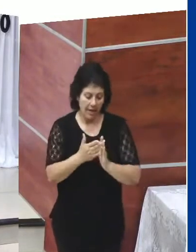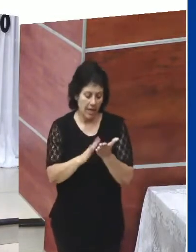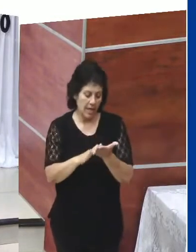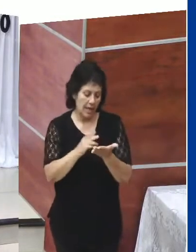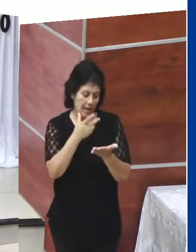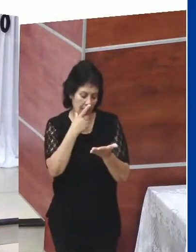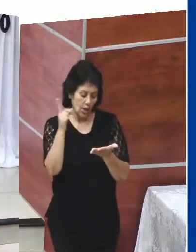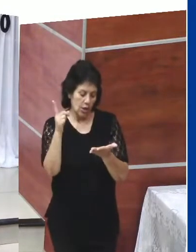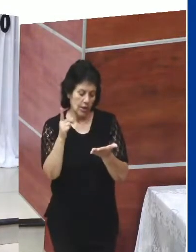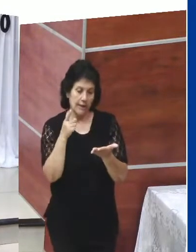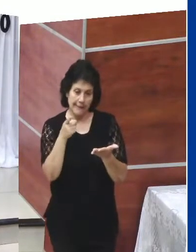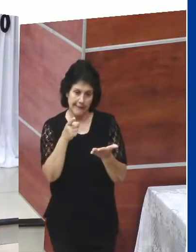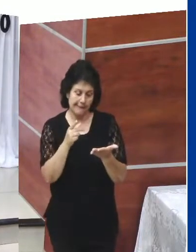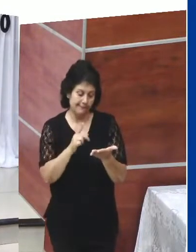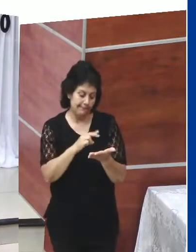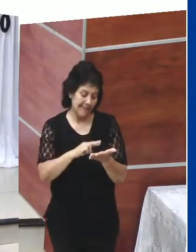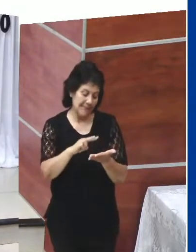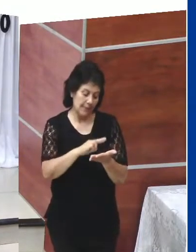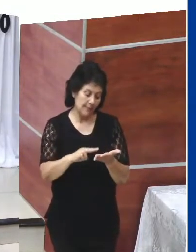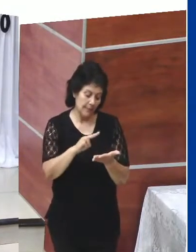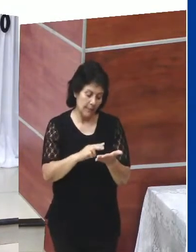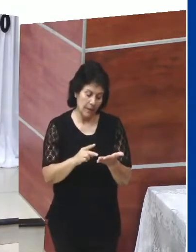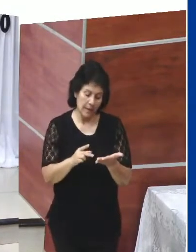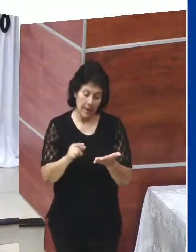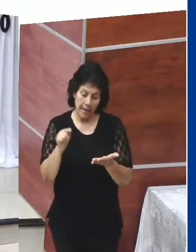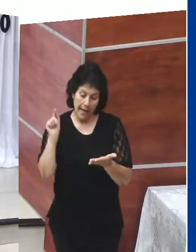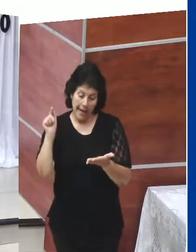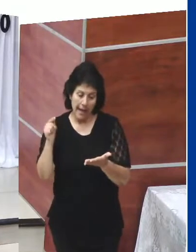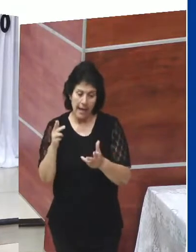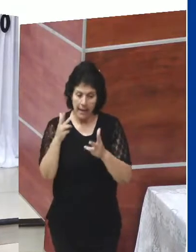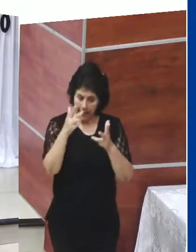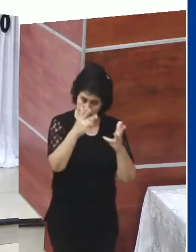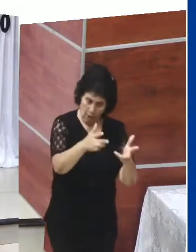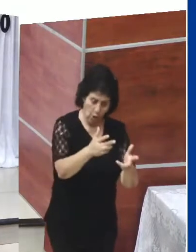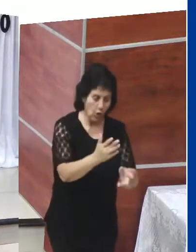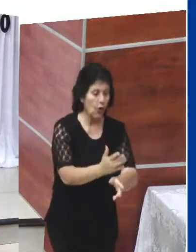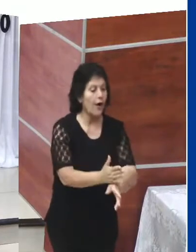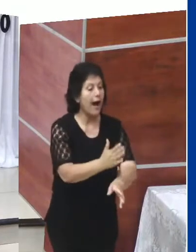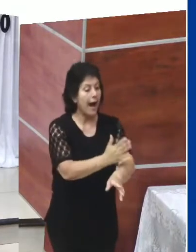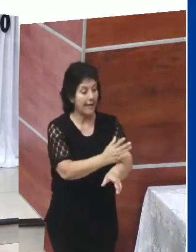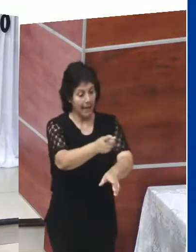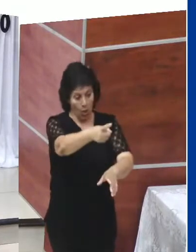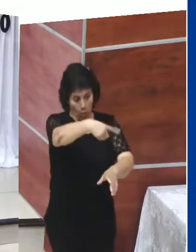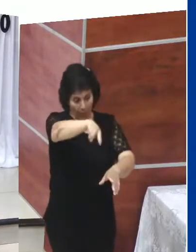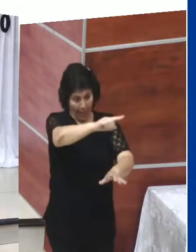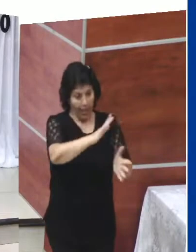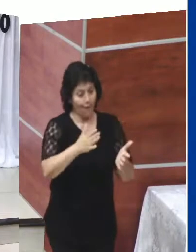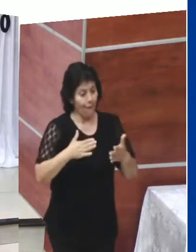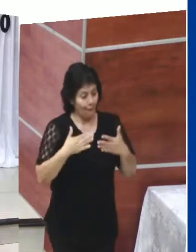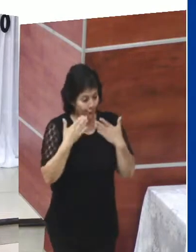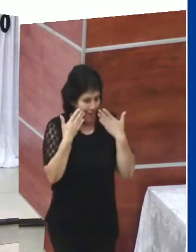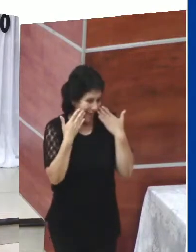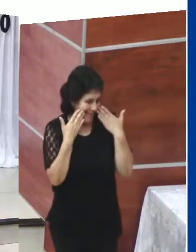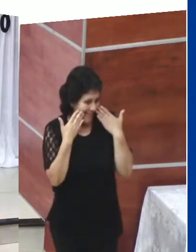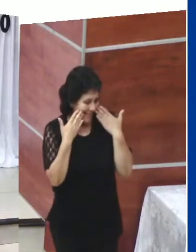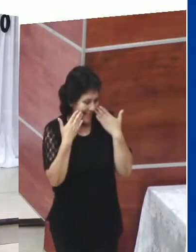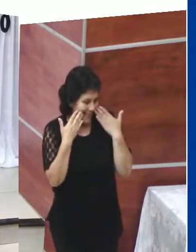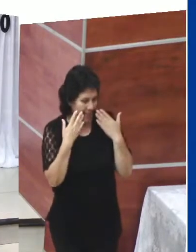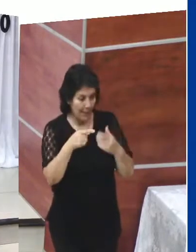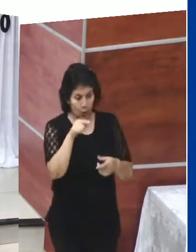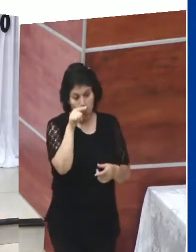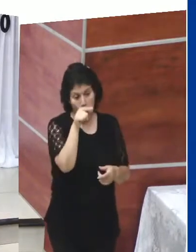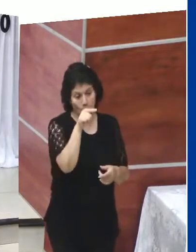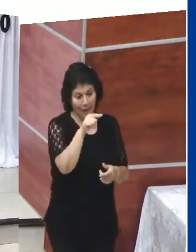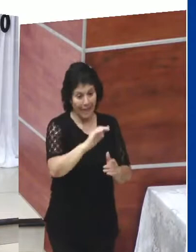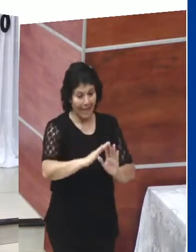11, 28 dice, y Él les dijo, antes bienaventurados los que, ¿qué cosa? Oyen